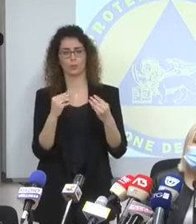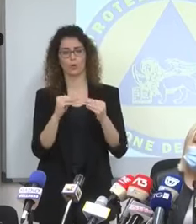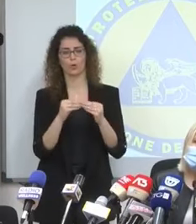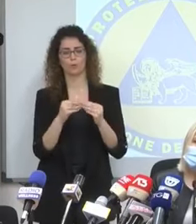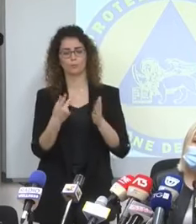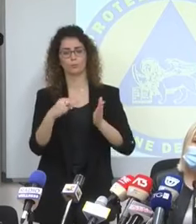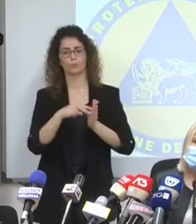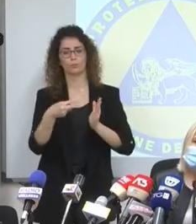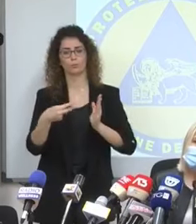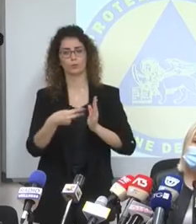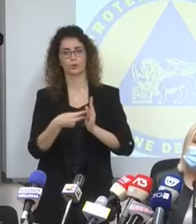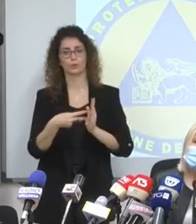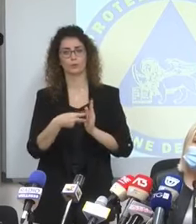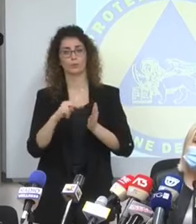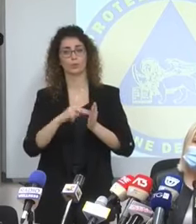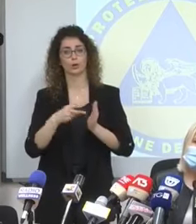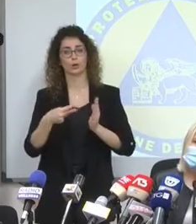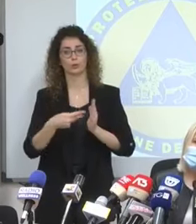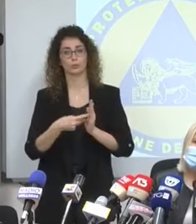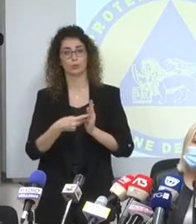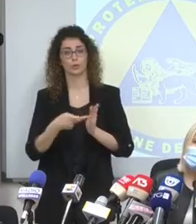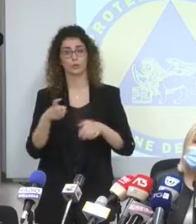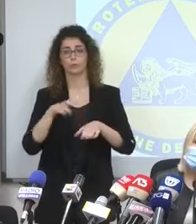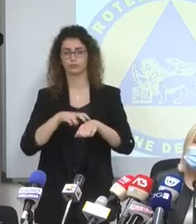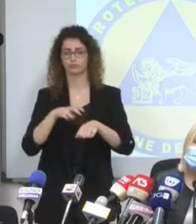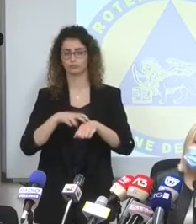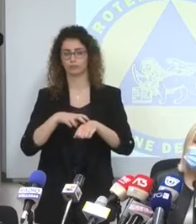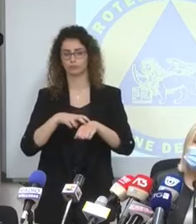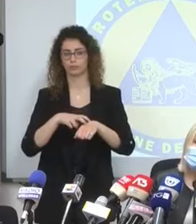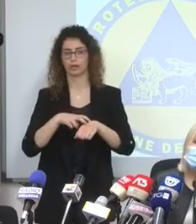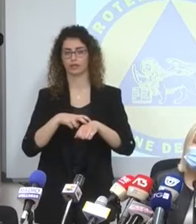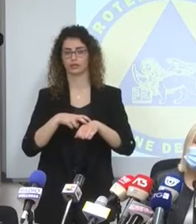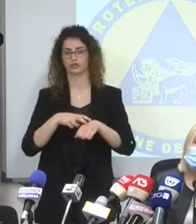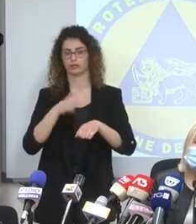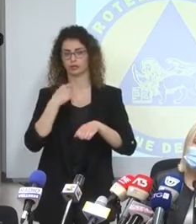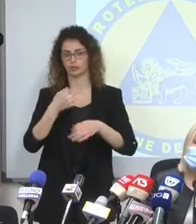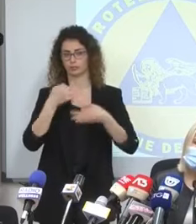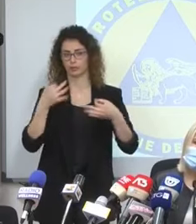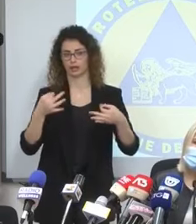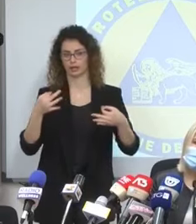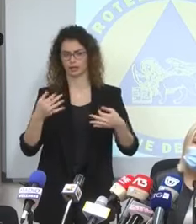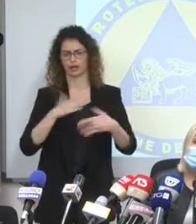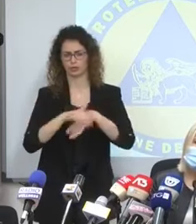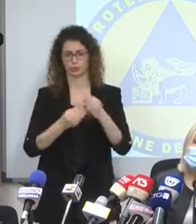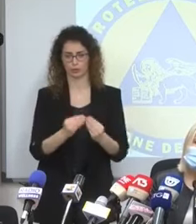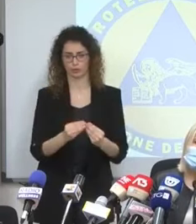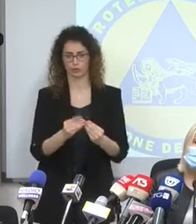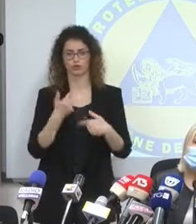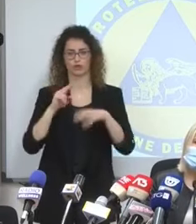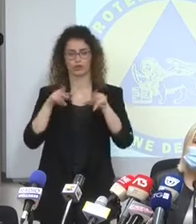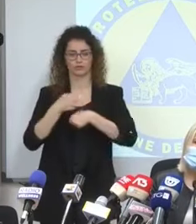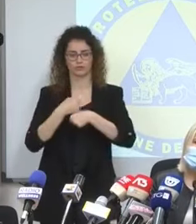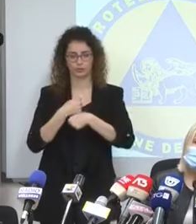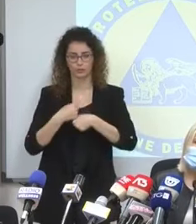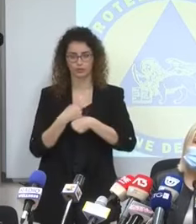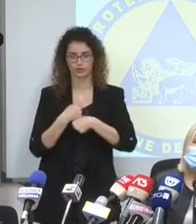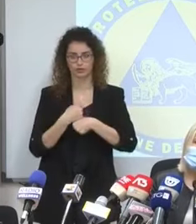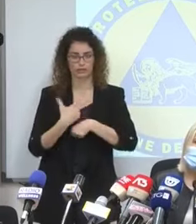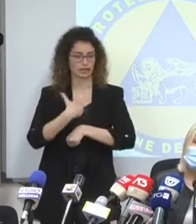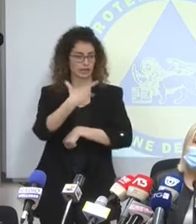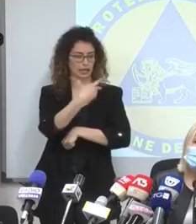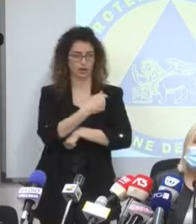che avevano illustrato bene i medici, gli ordini dei medici, cioè che i farmacisti non sono abilitati neanche a